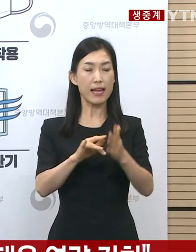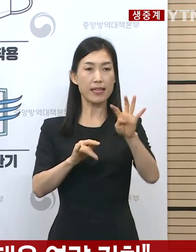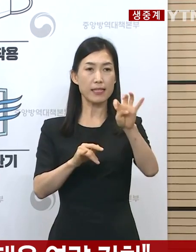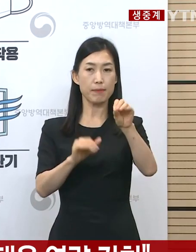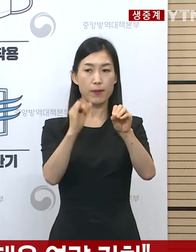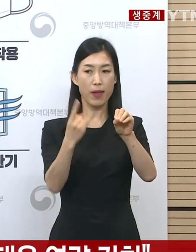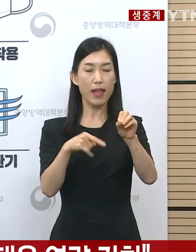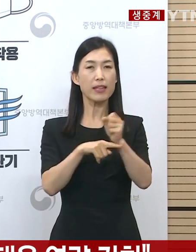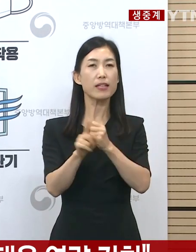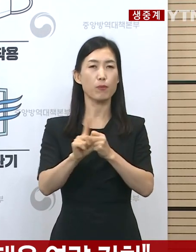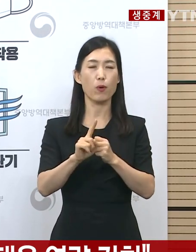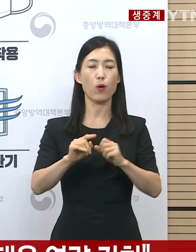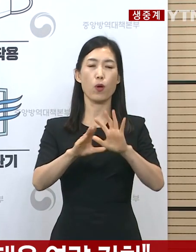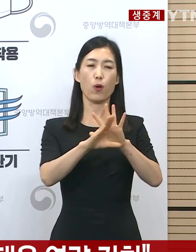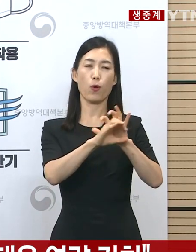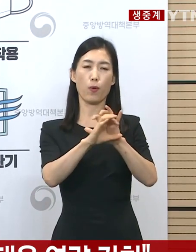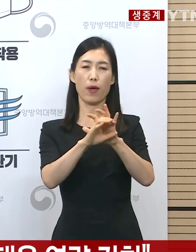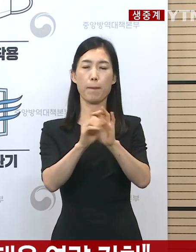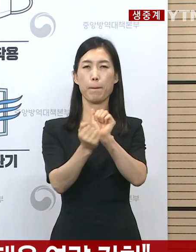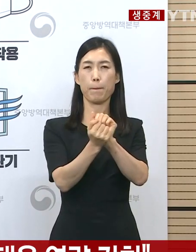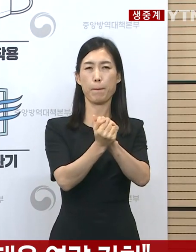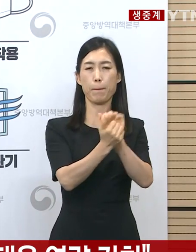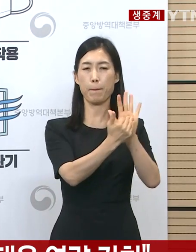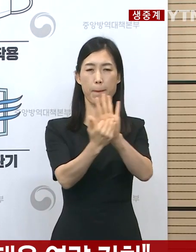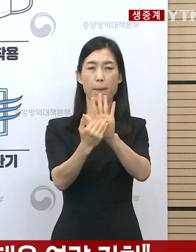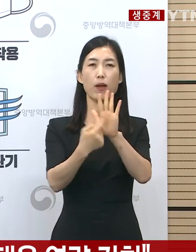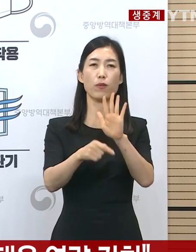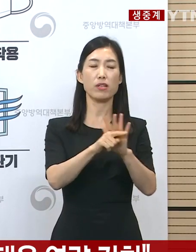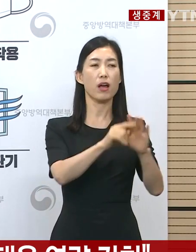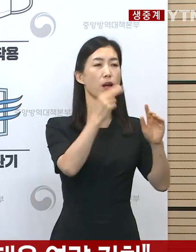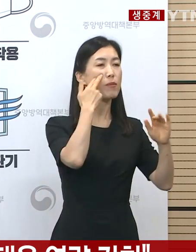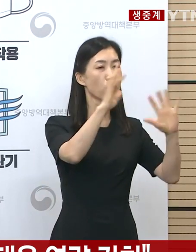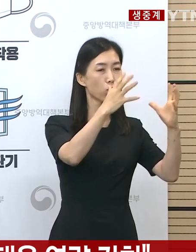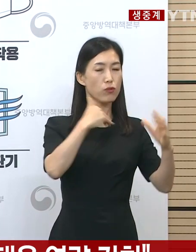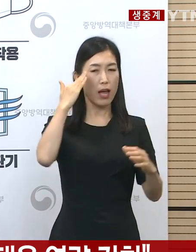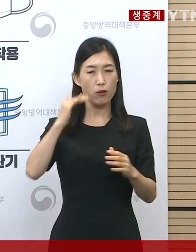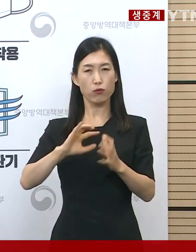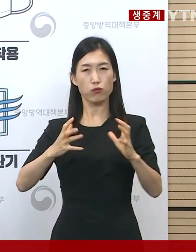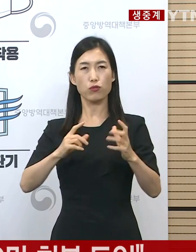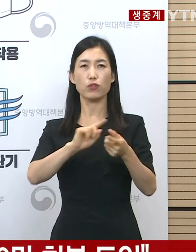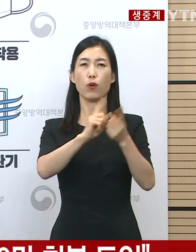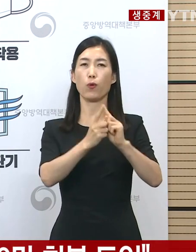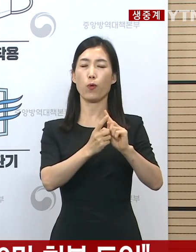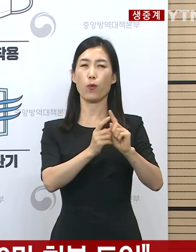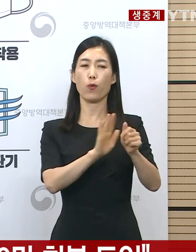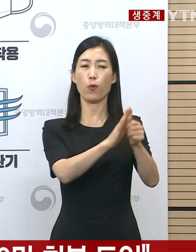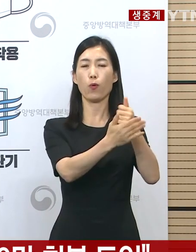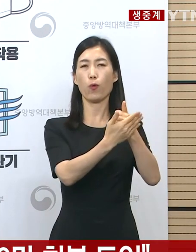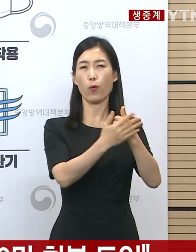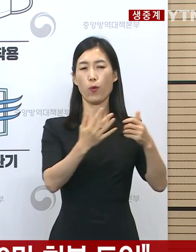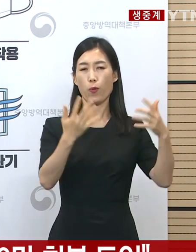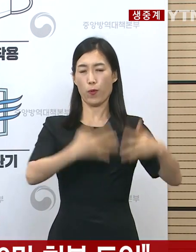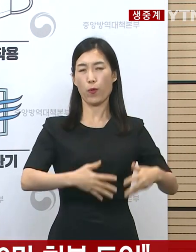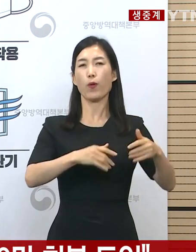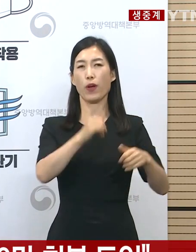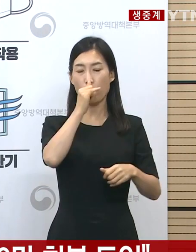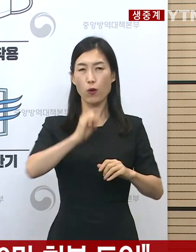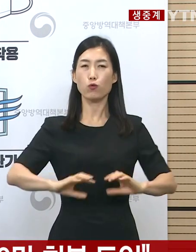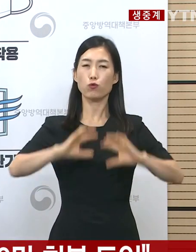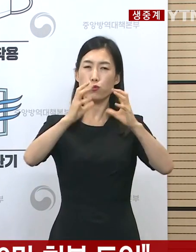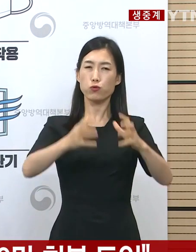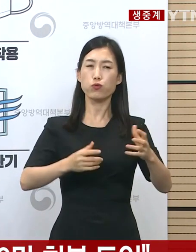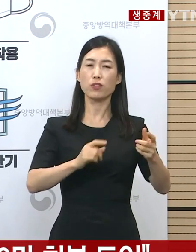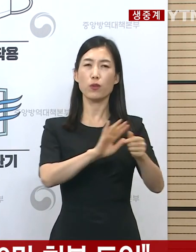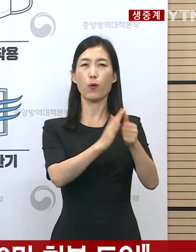회분은 코로나19 감염병을 통제하기 위한 양국의 코로나19 감염병 대응 협력체계 강화와 국제